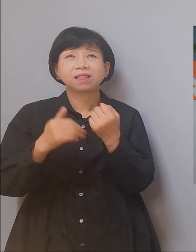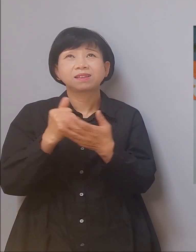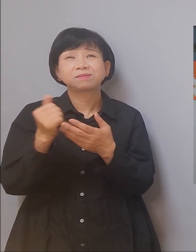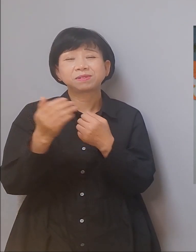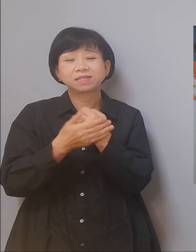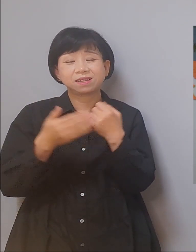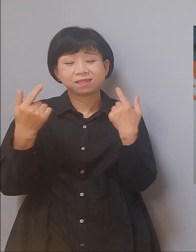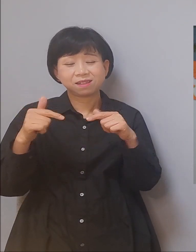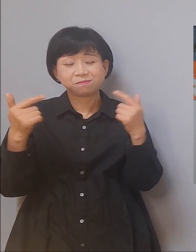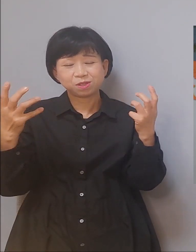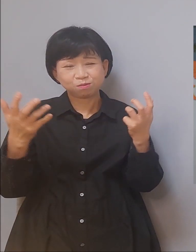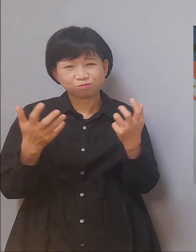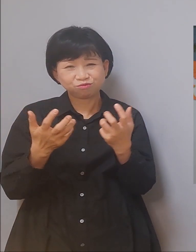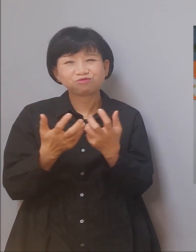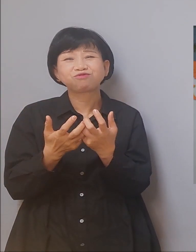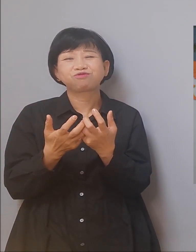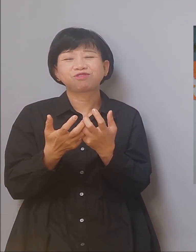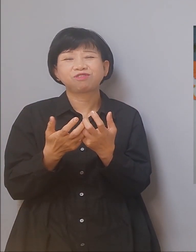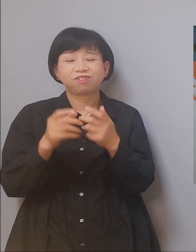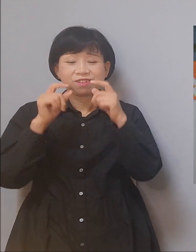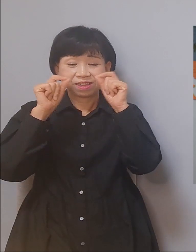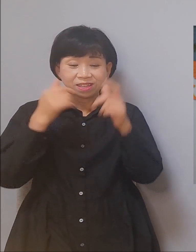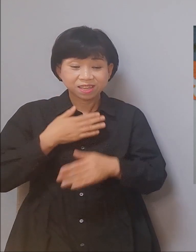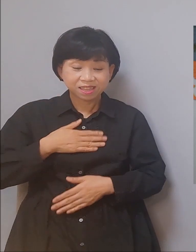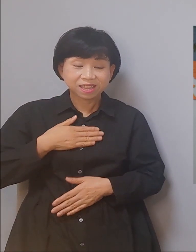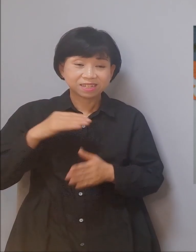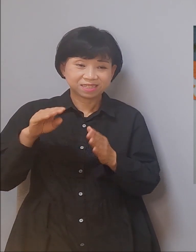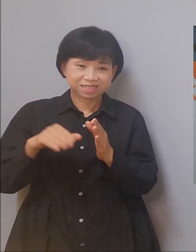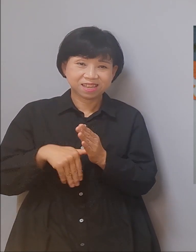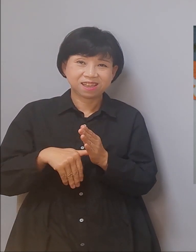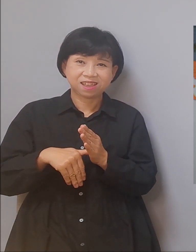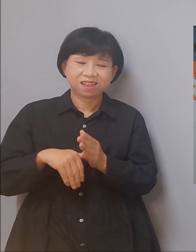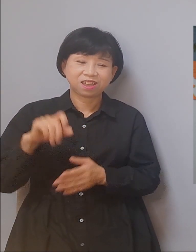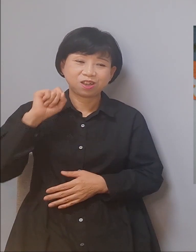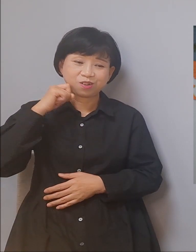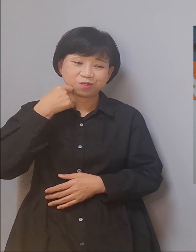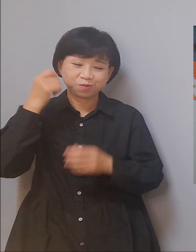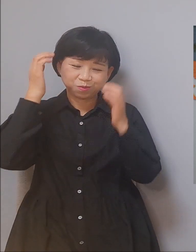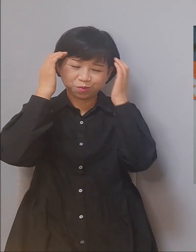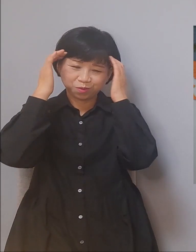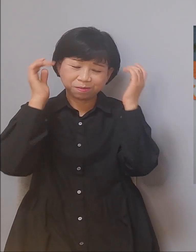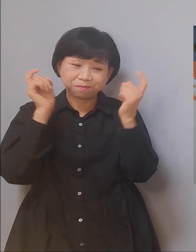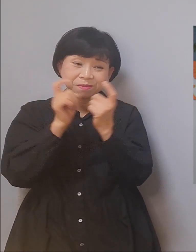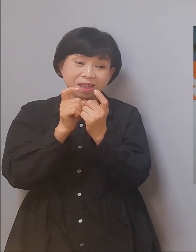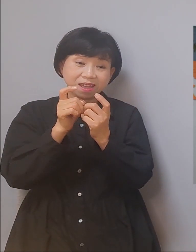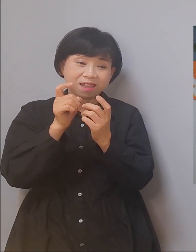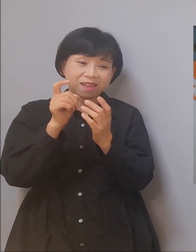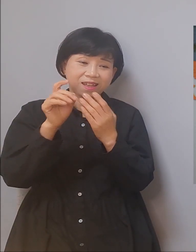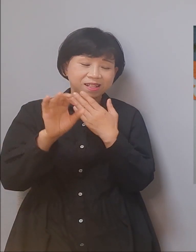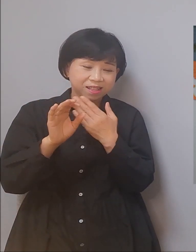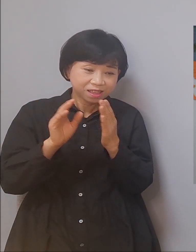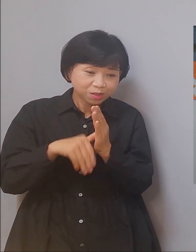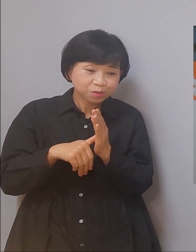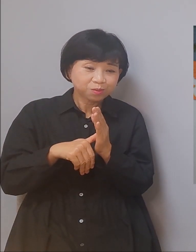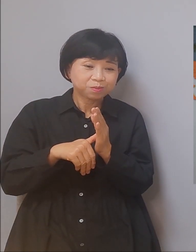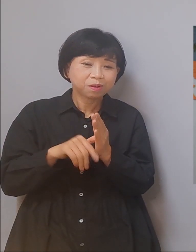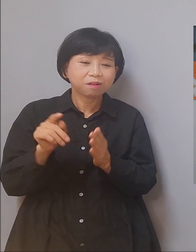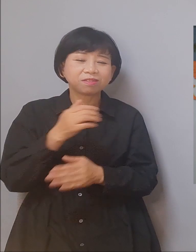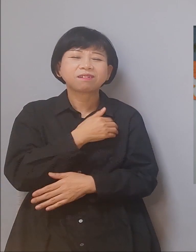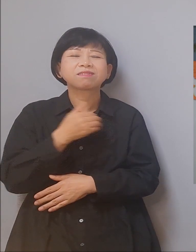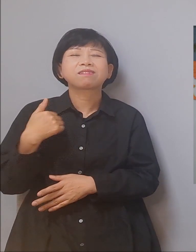날마다 풍성해지는 겁니다. 이것을 깨닫게 되면 어떤 시련이 찾아오더라도 내 안에 넉넉히 이길 수 있는 믿음이